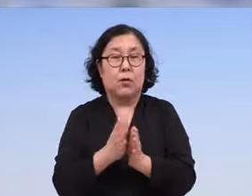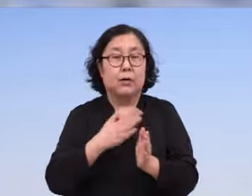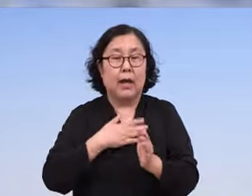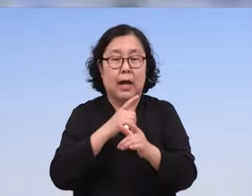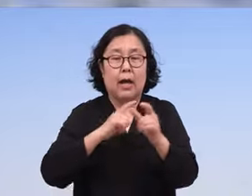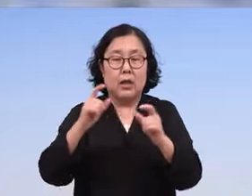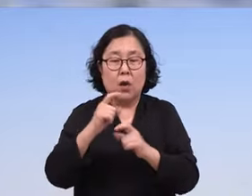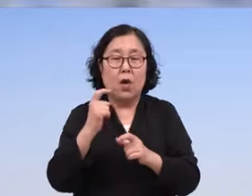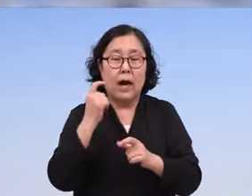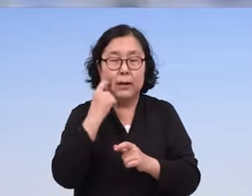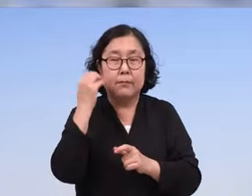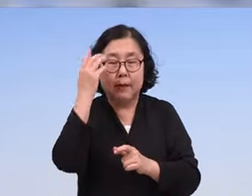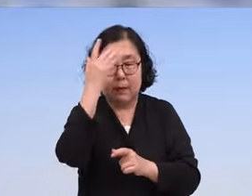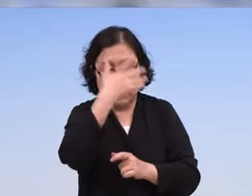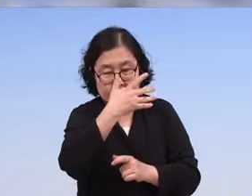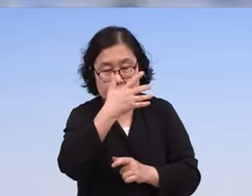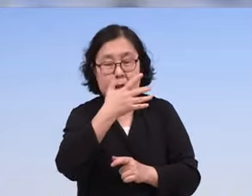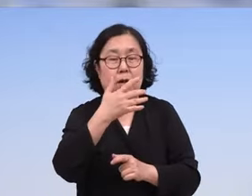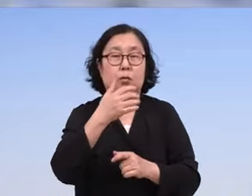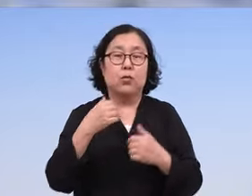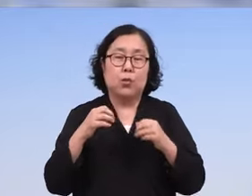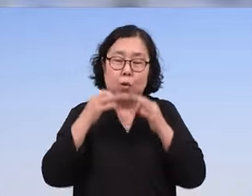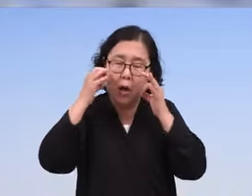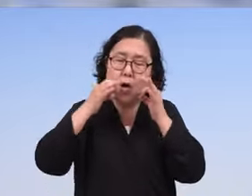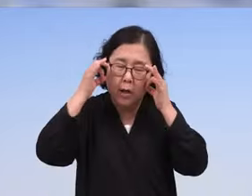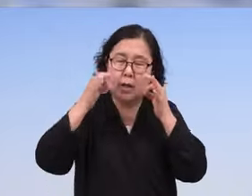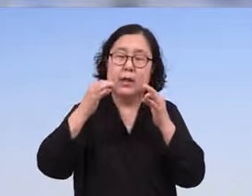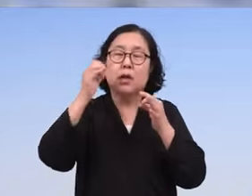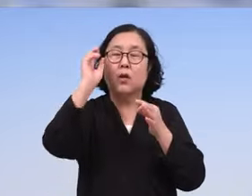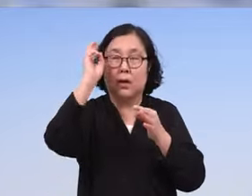그 아름다워지려고 노력을 많이 했을 텐데.